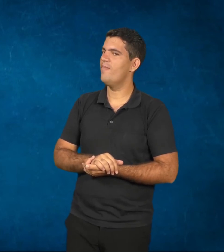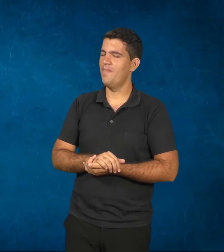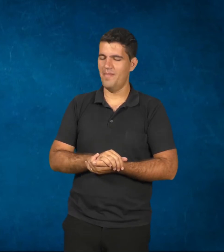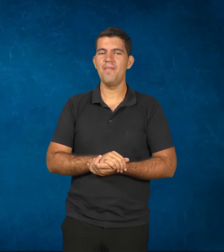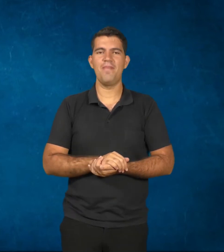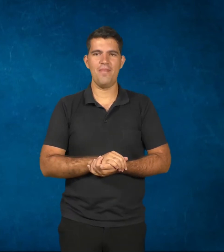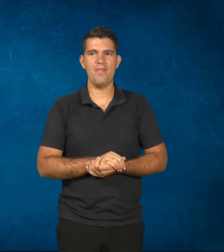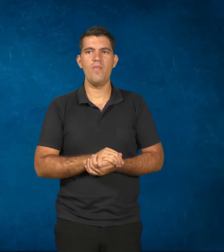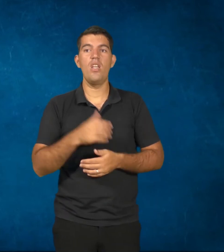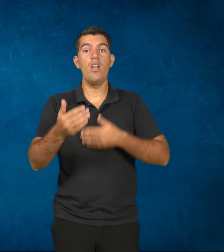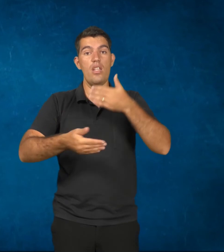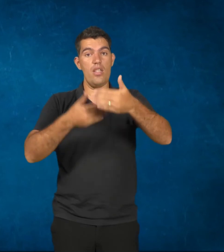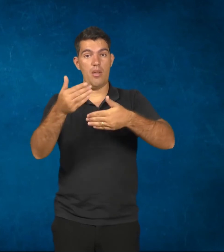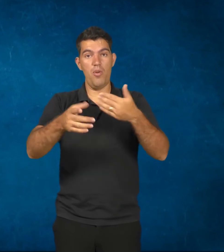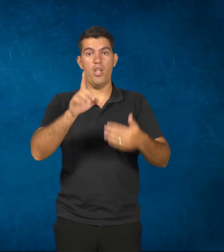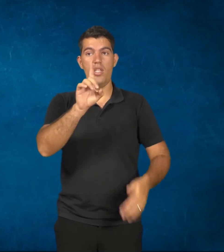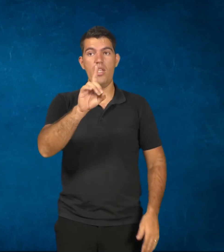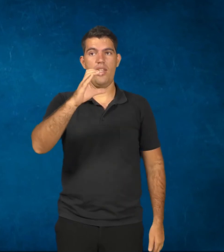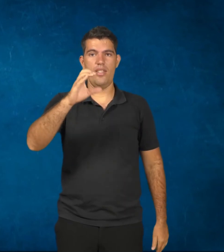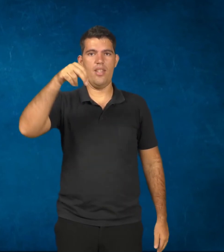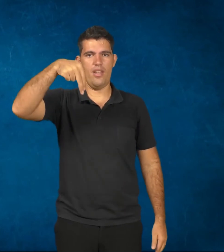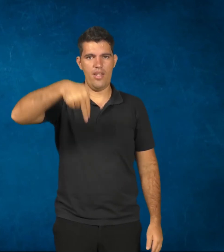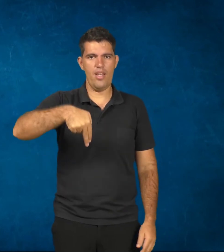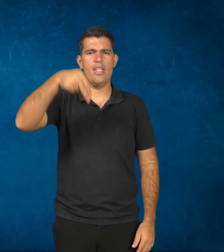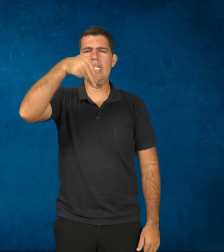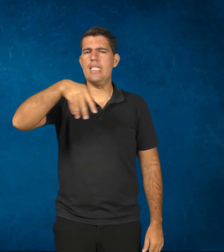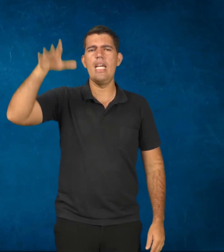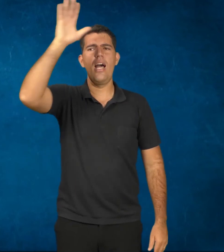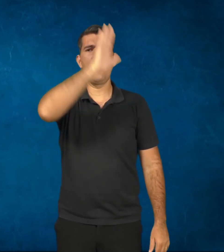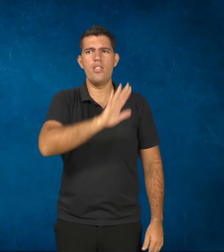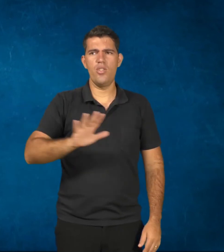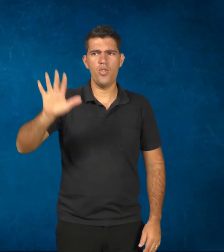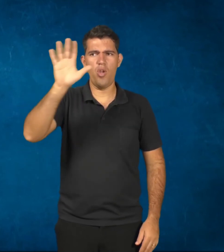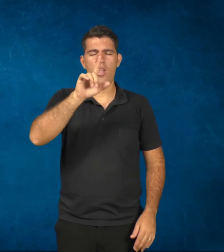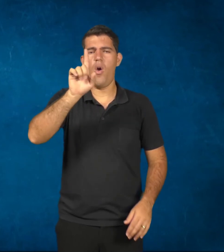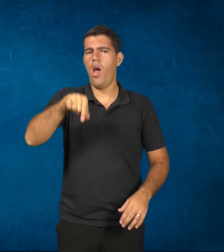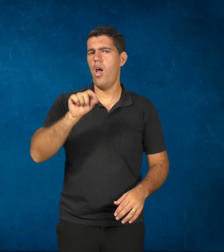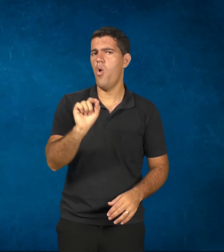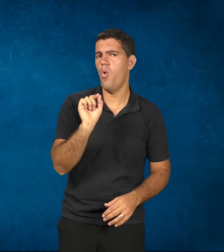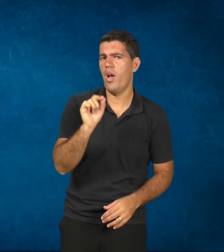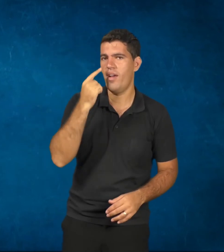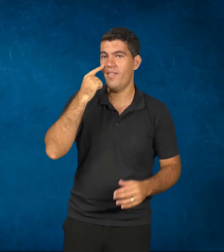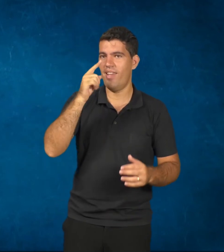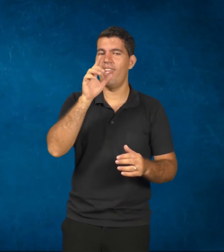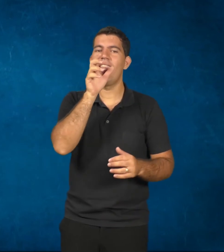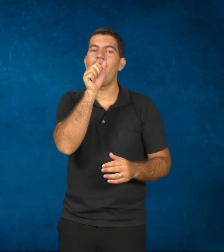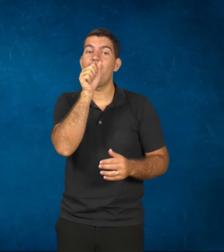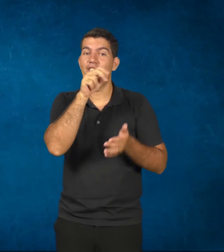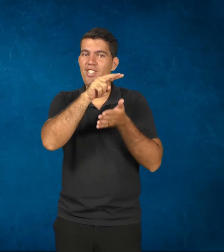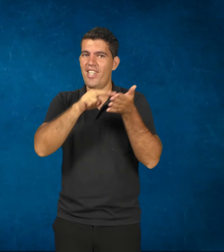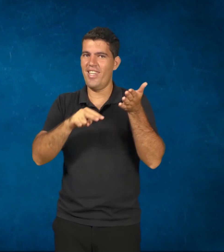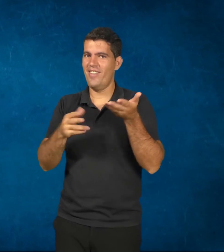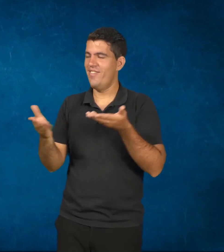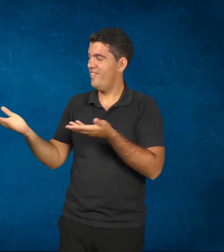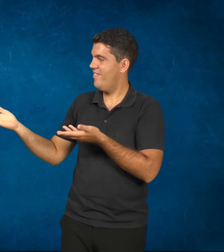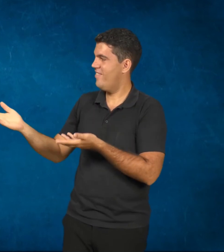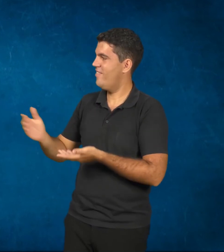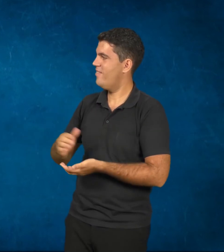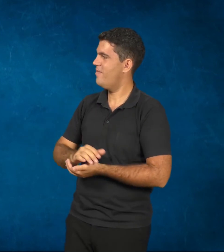educação básica. As diretrizes curriculares nacionais, como um conjunto de definições sobre princípios, fundamentos